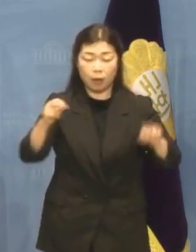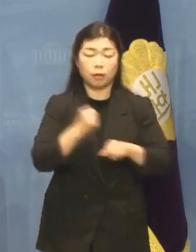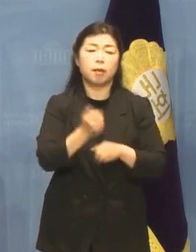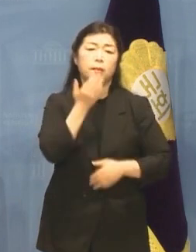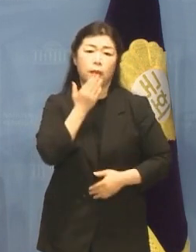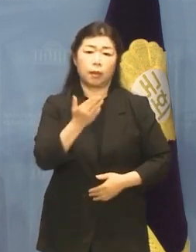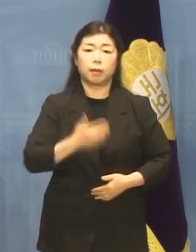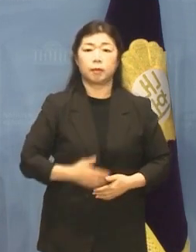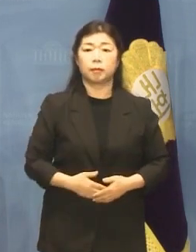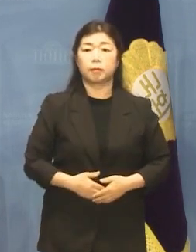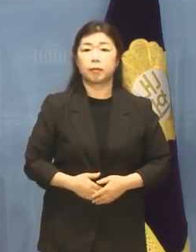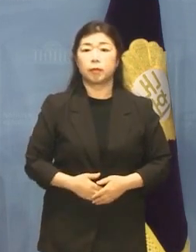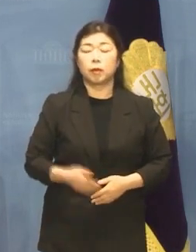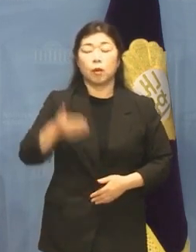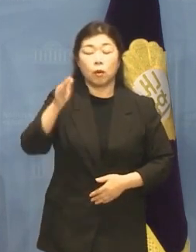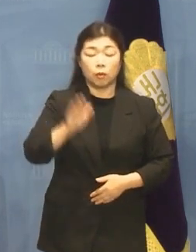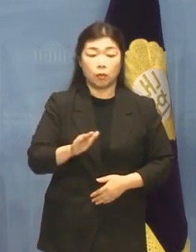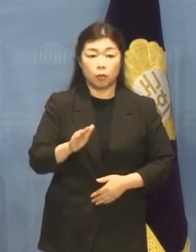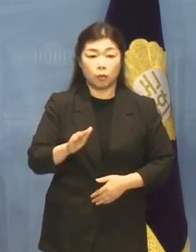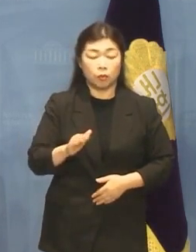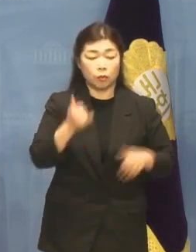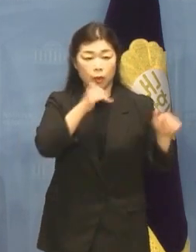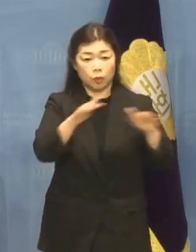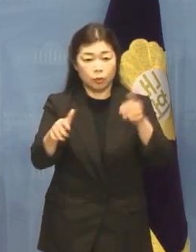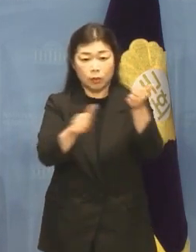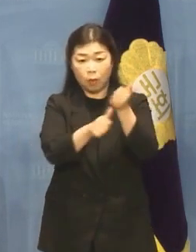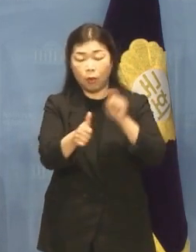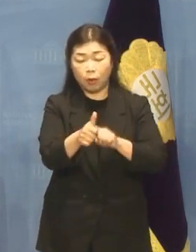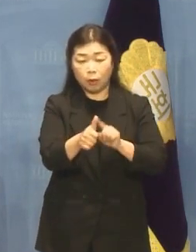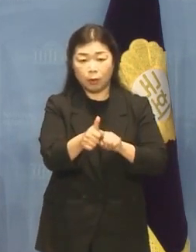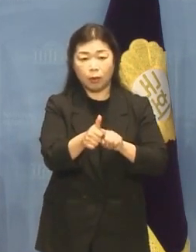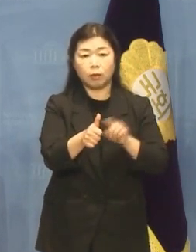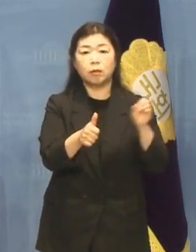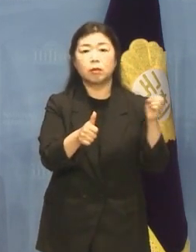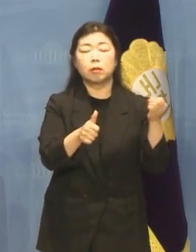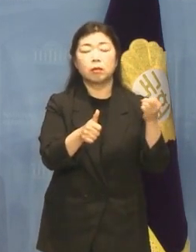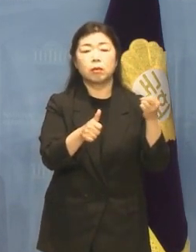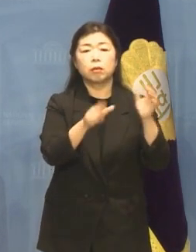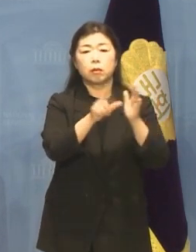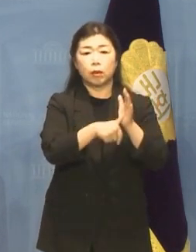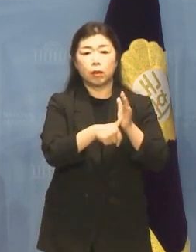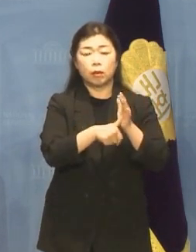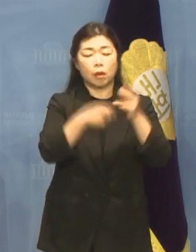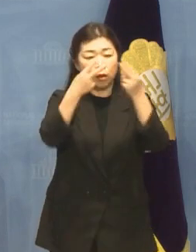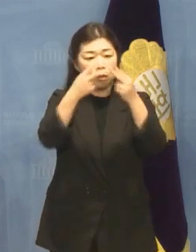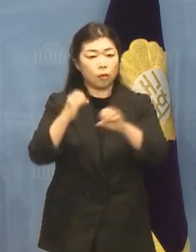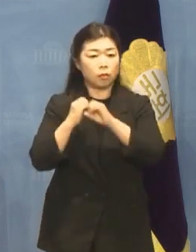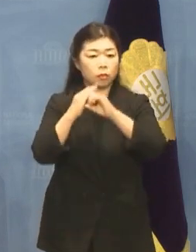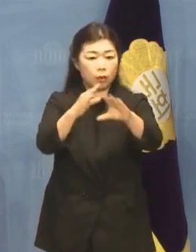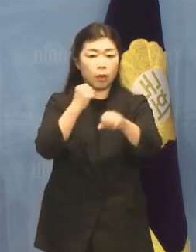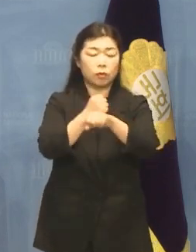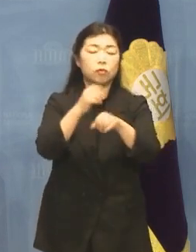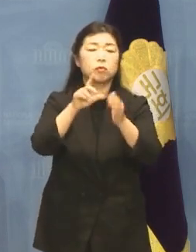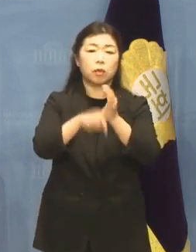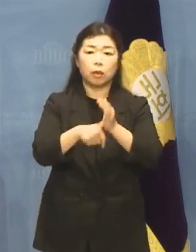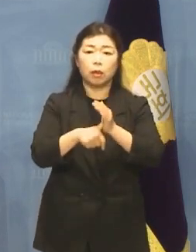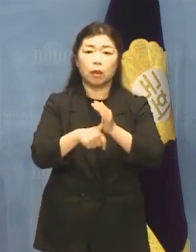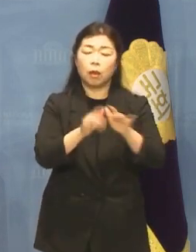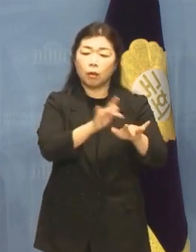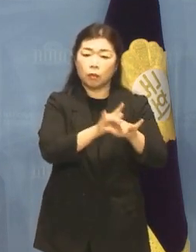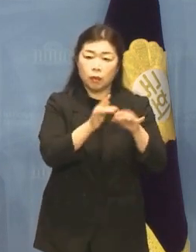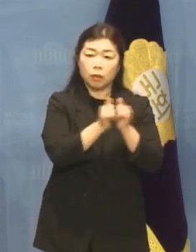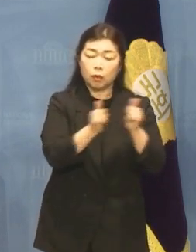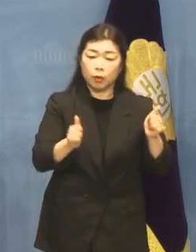그럼에도 불구하고 해수부 차관 등 해수부장 선정위원들은 실종 공무원이